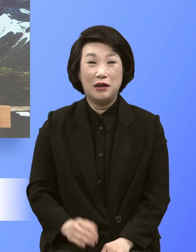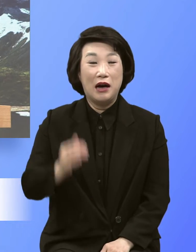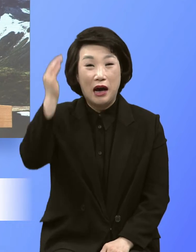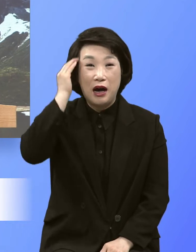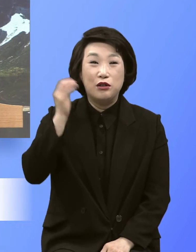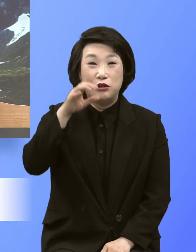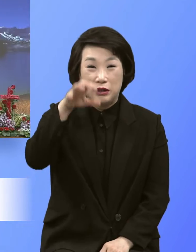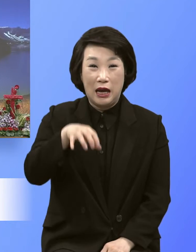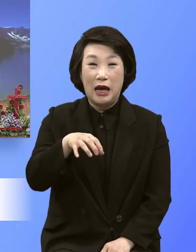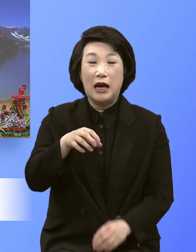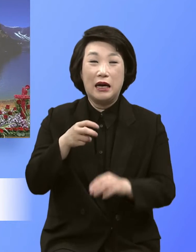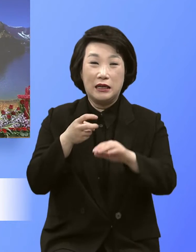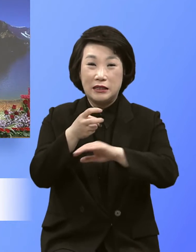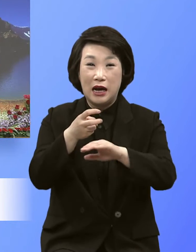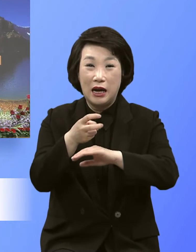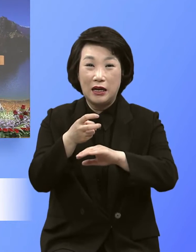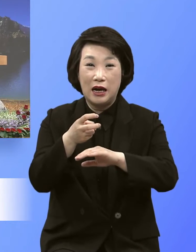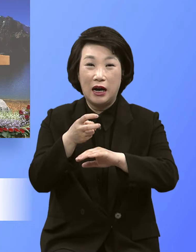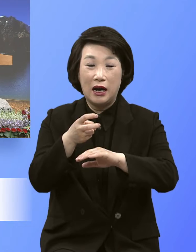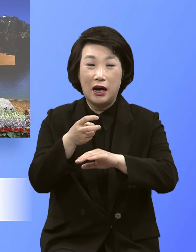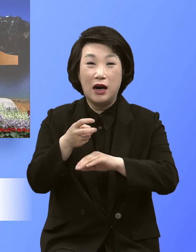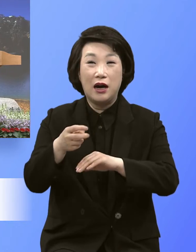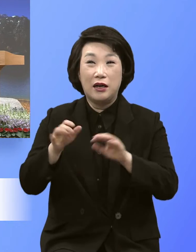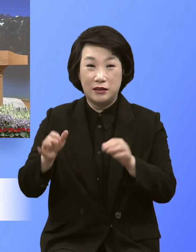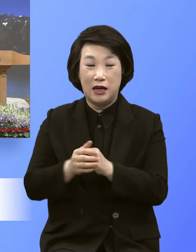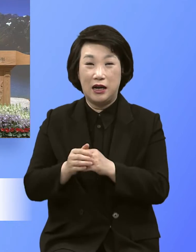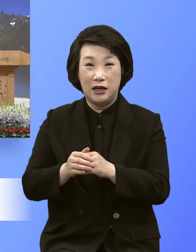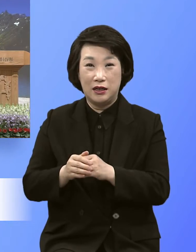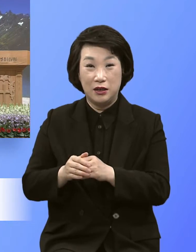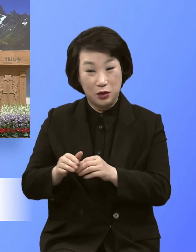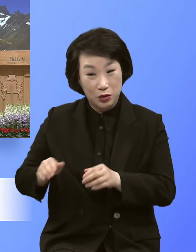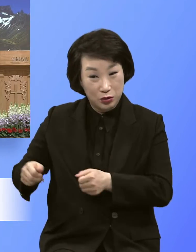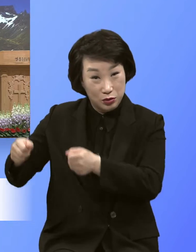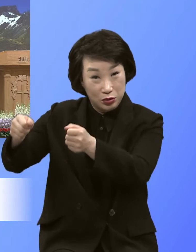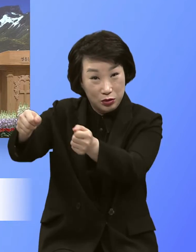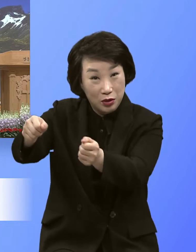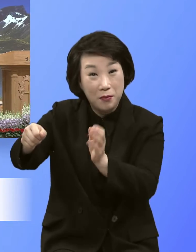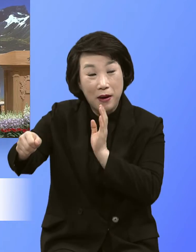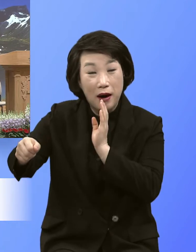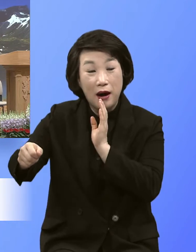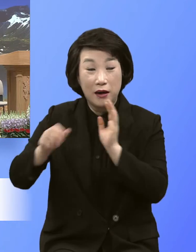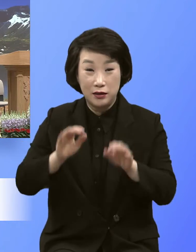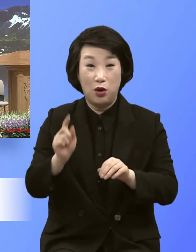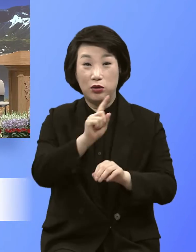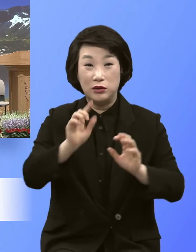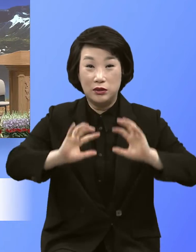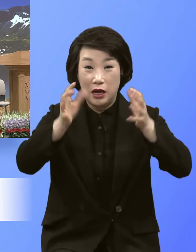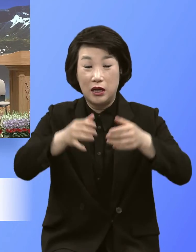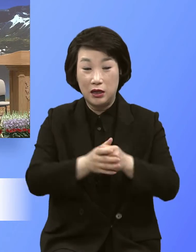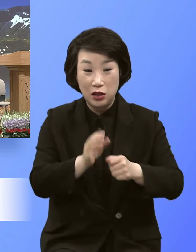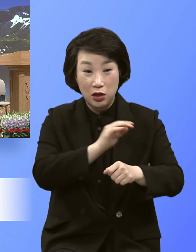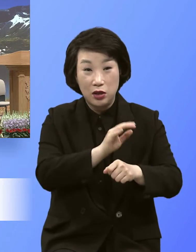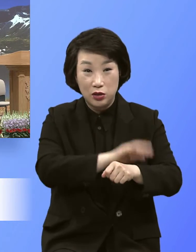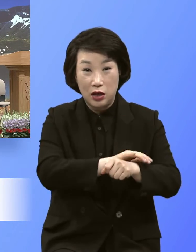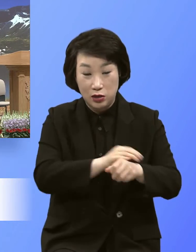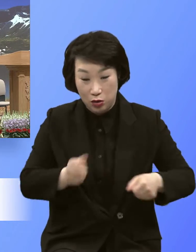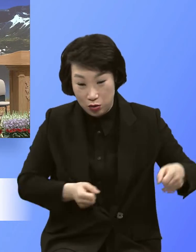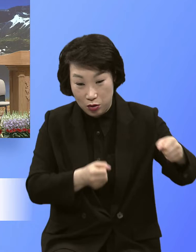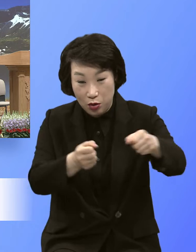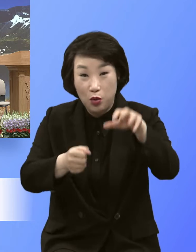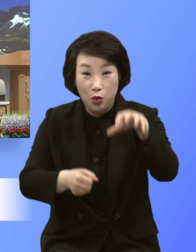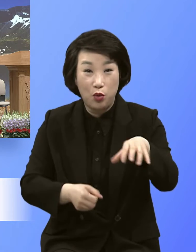우리나라는 자동차가 우측 통행이지요. 근데 어느 나라는 좌측 통행인 데가